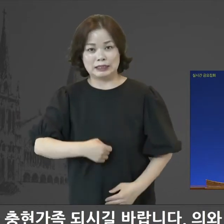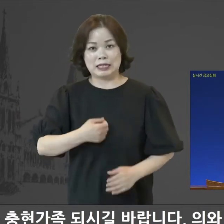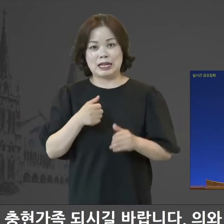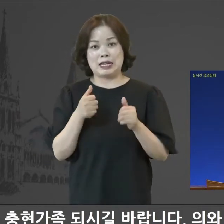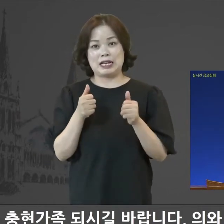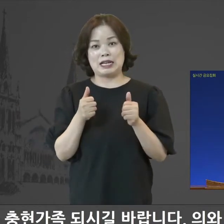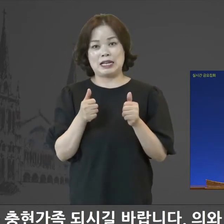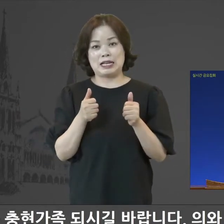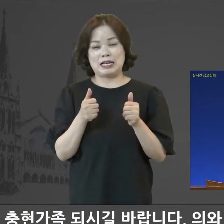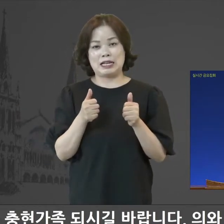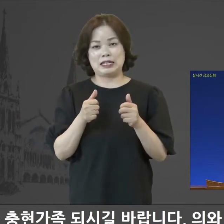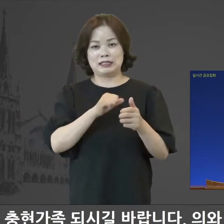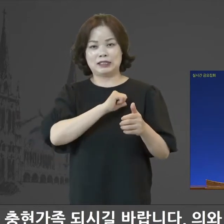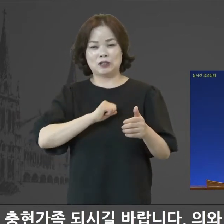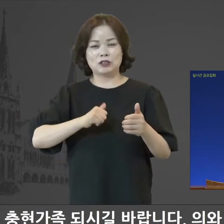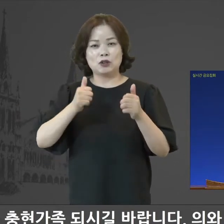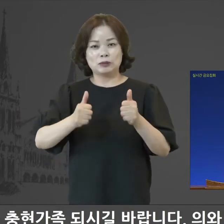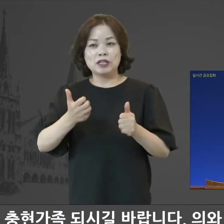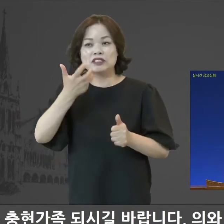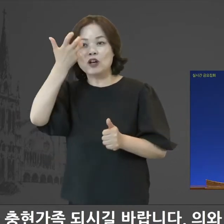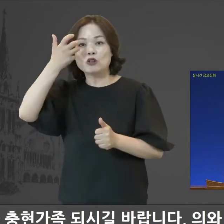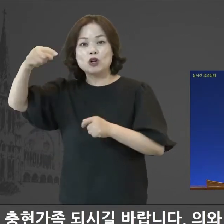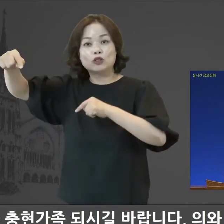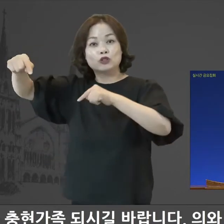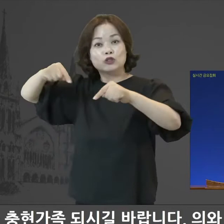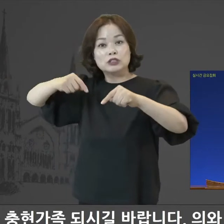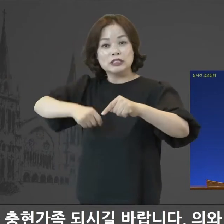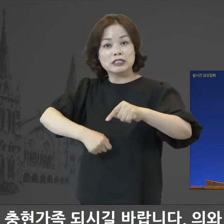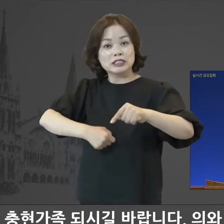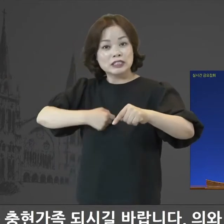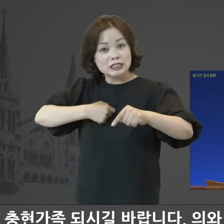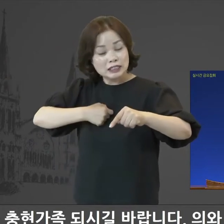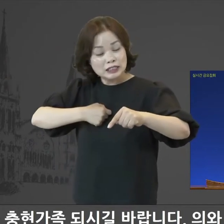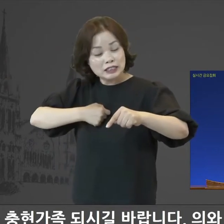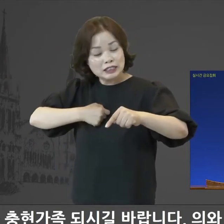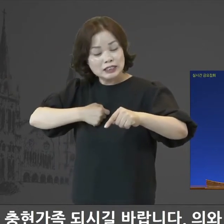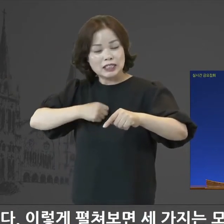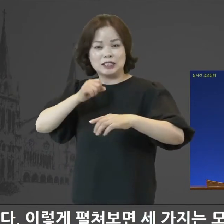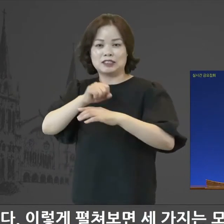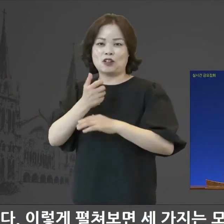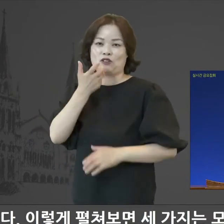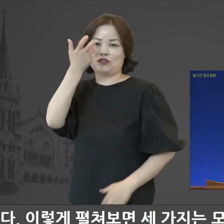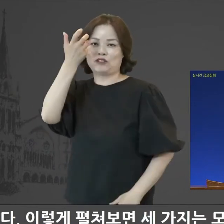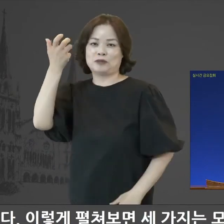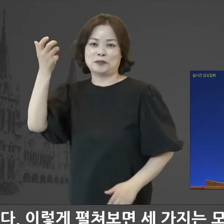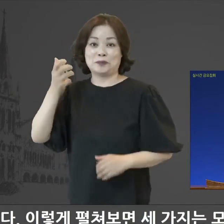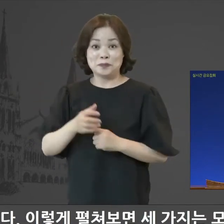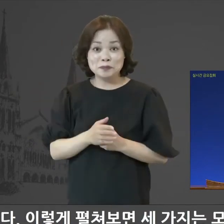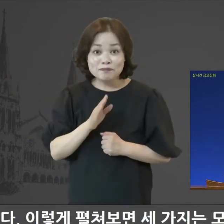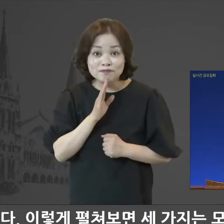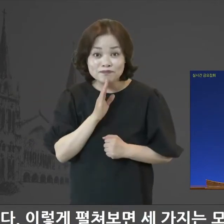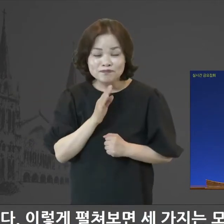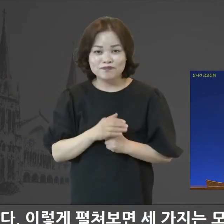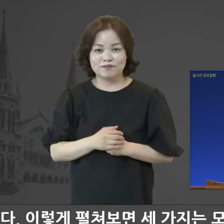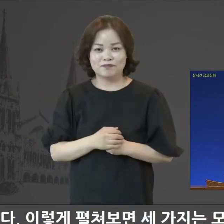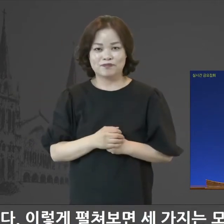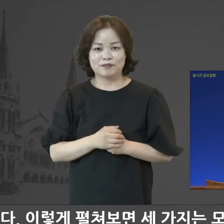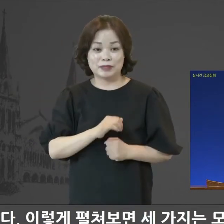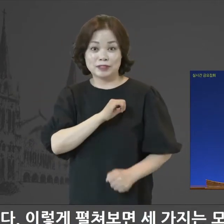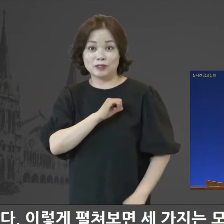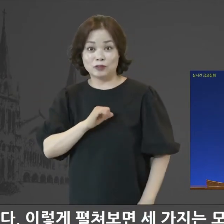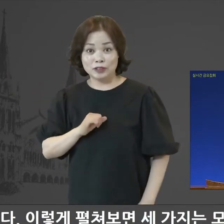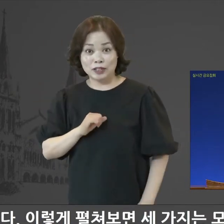다 성령께서 주관하셔요. 의의 열매 성령이 맺게 하시죠. 그렇죠?